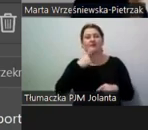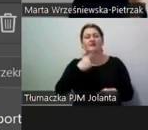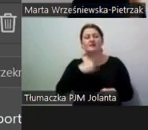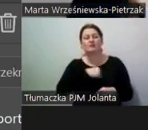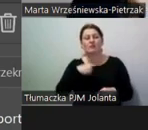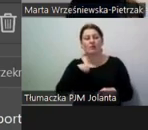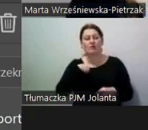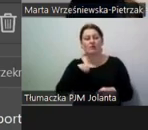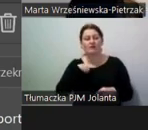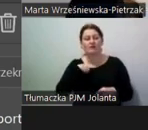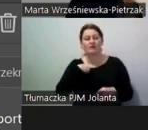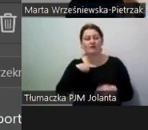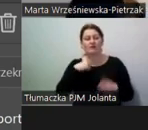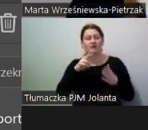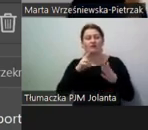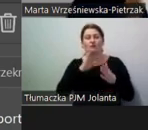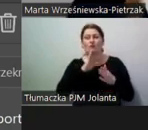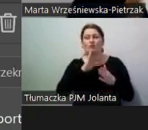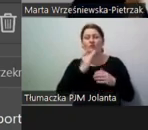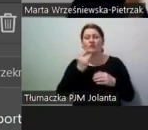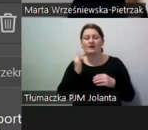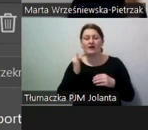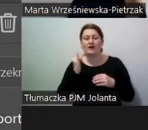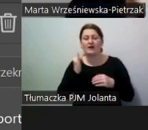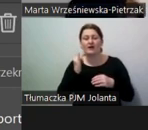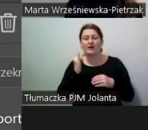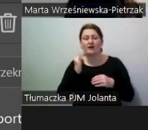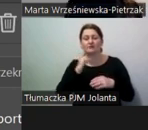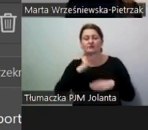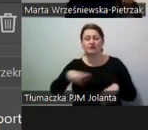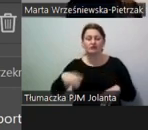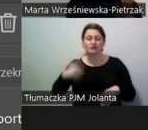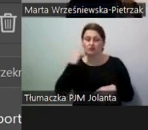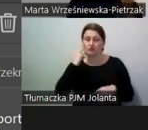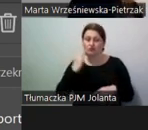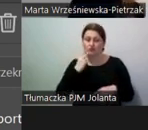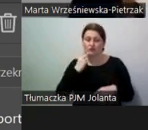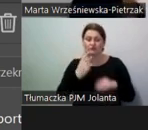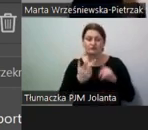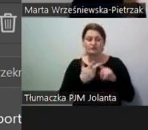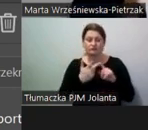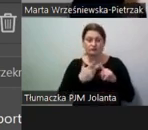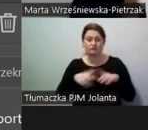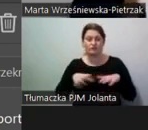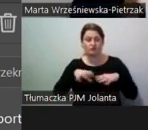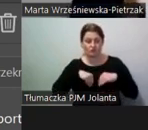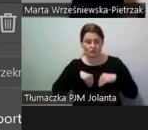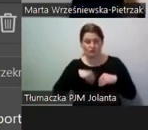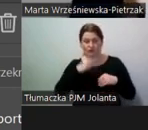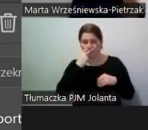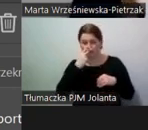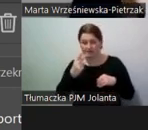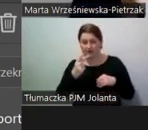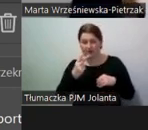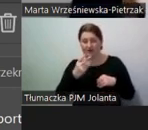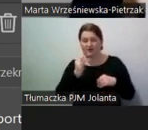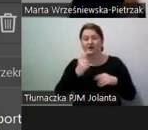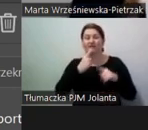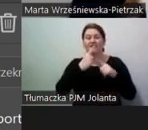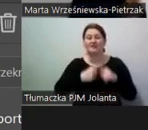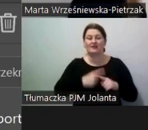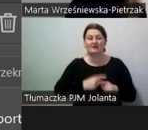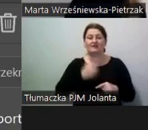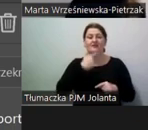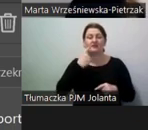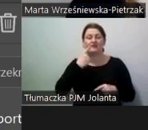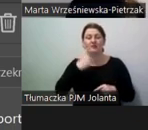na tle uczniów z wadą słuchu. Po trzecie, może zobaczyć, jak w teście z języka